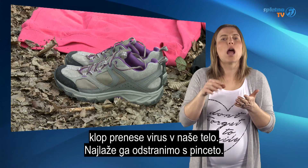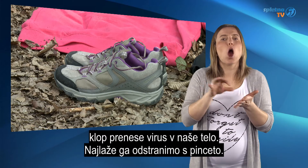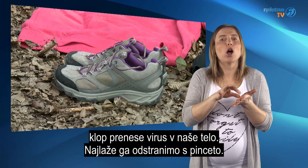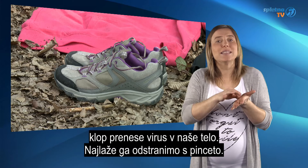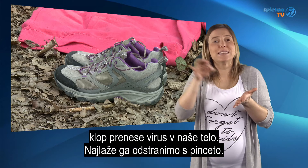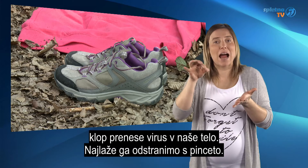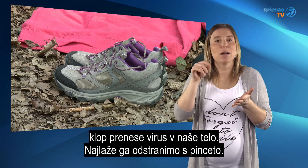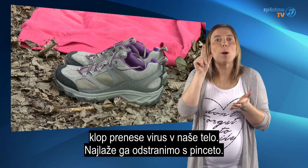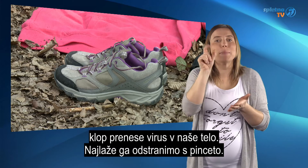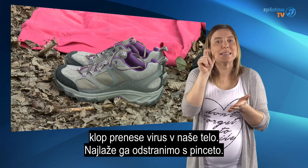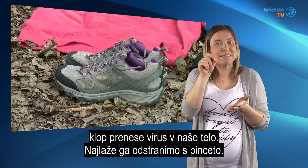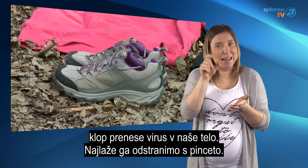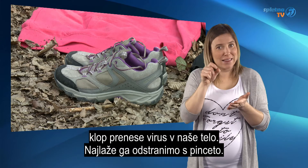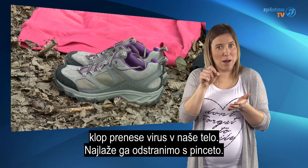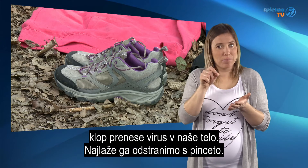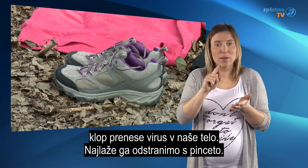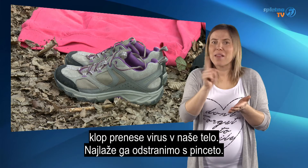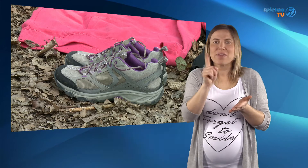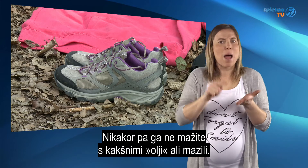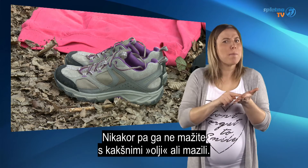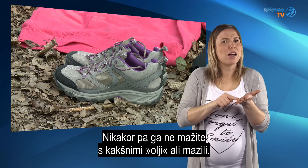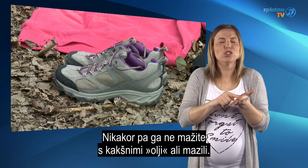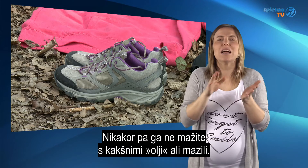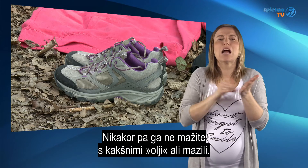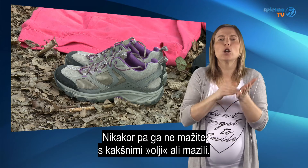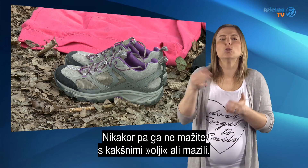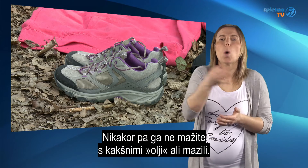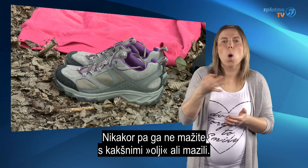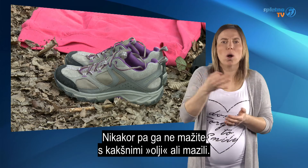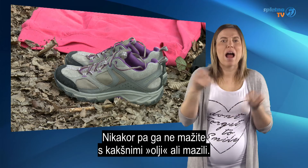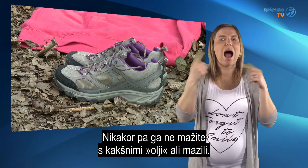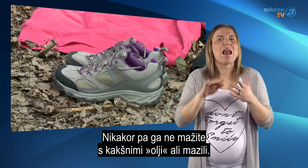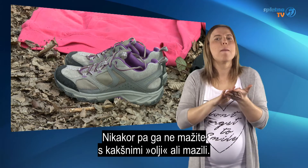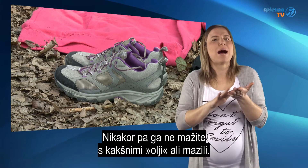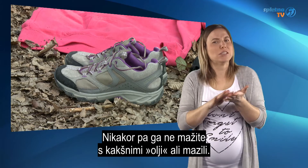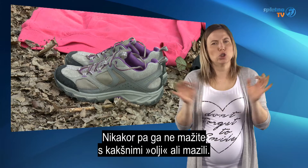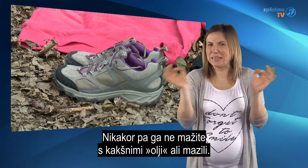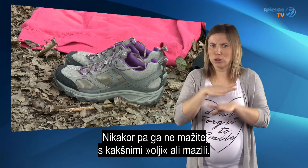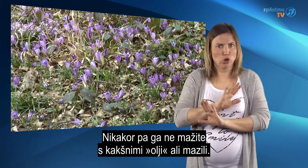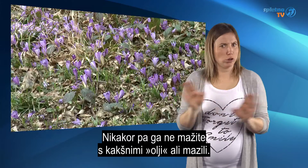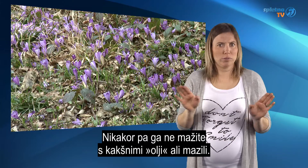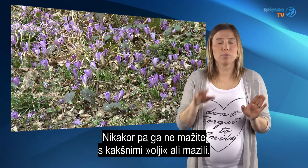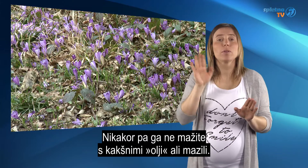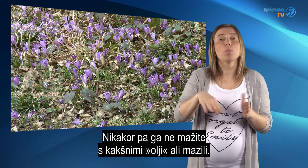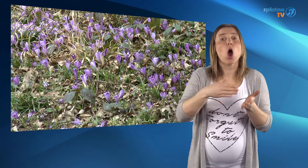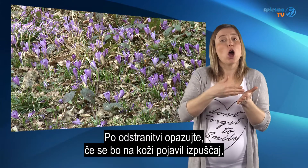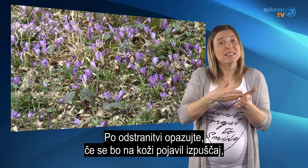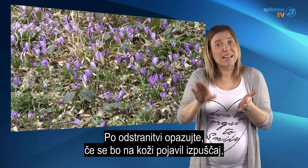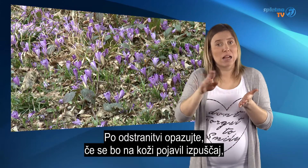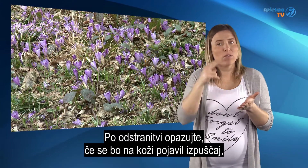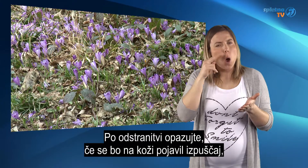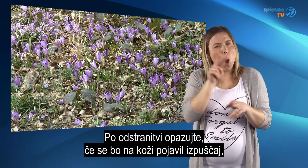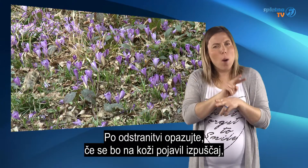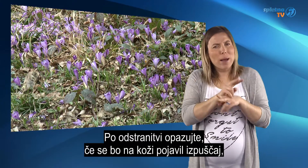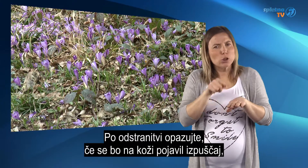Najlažje ga odstranimo s pinceto. Nikakor pa ga ne mažite s kakšnimi olji ali mazili.